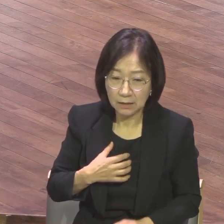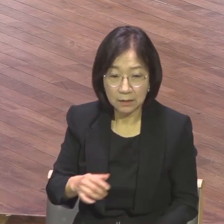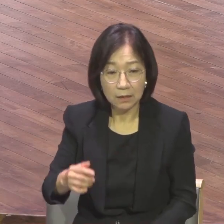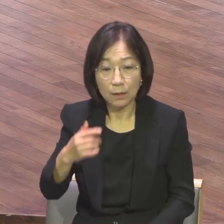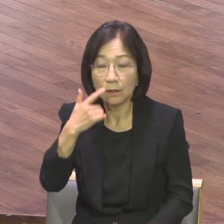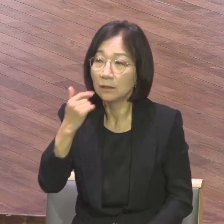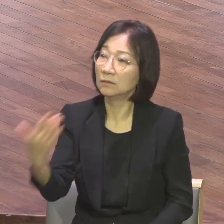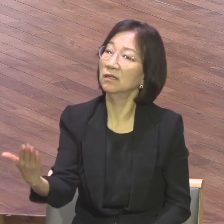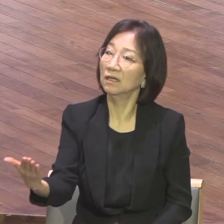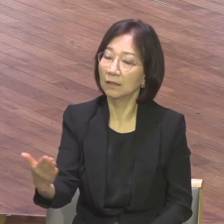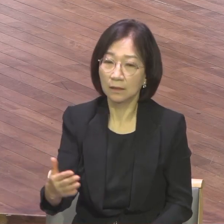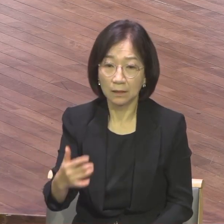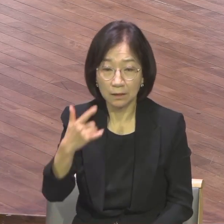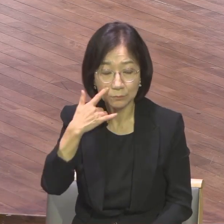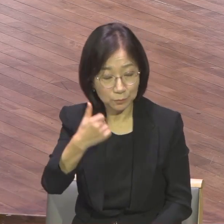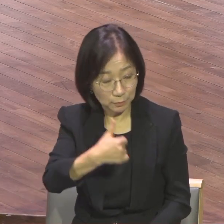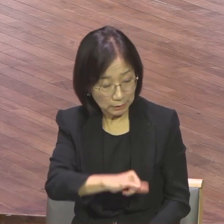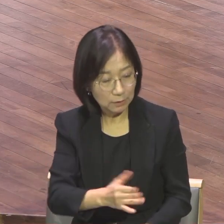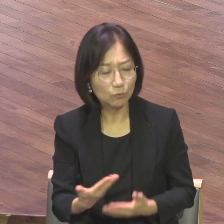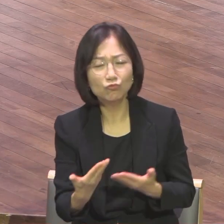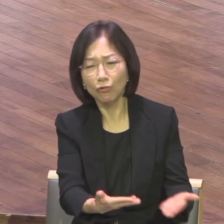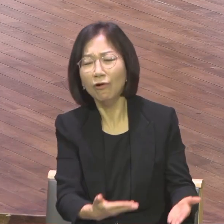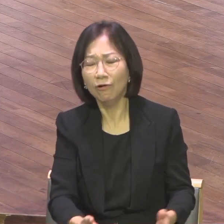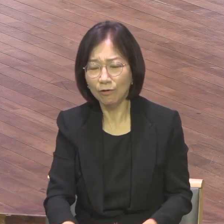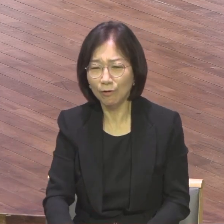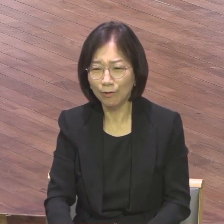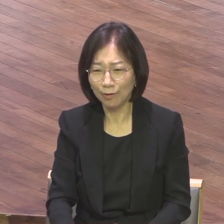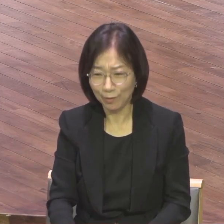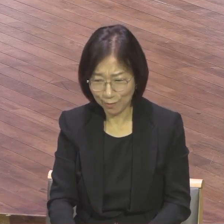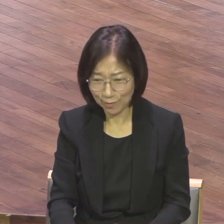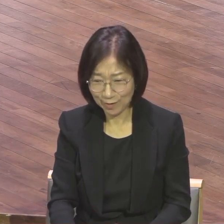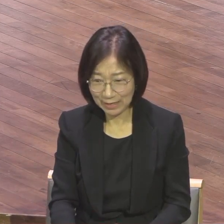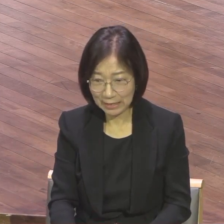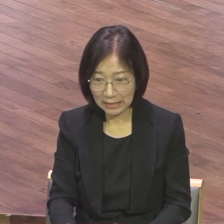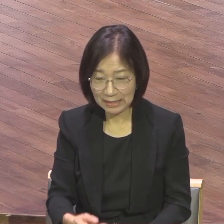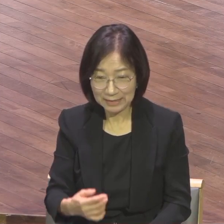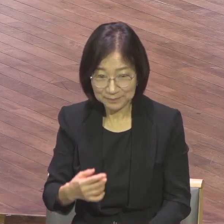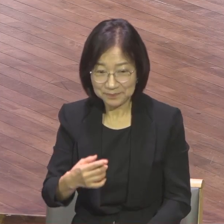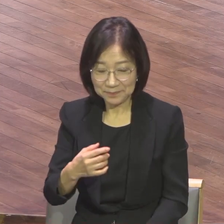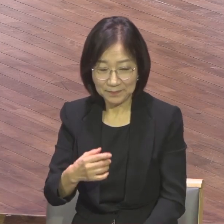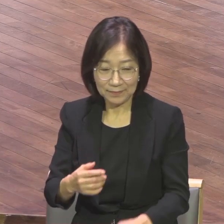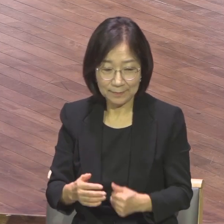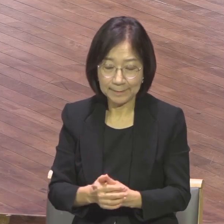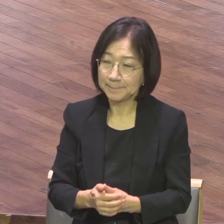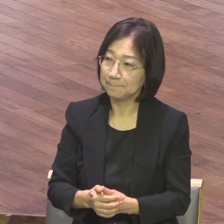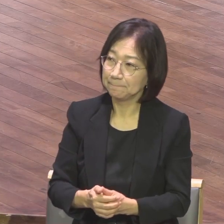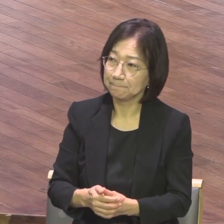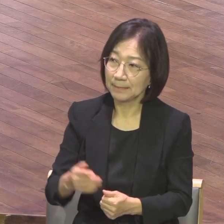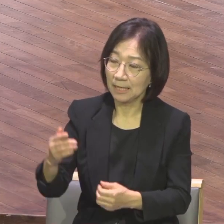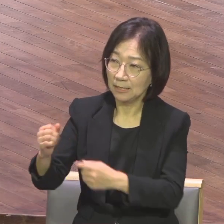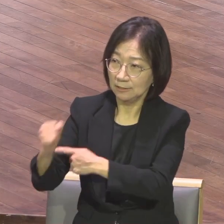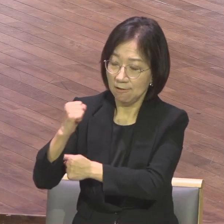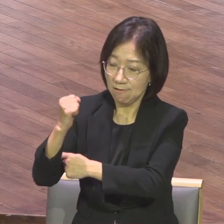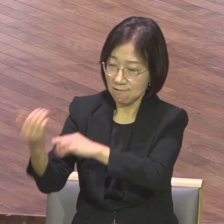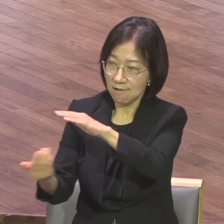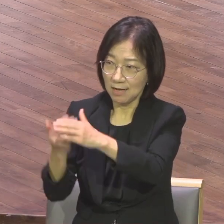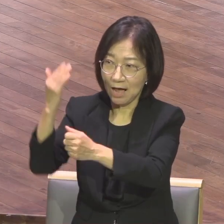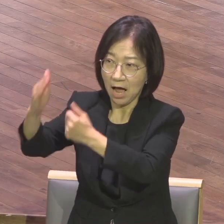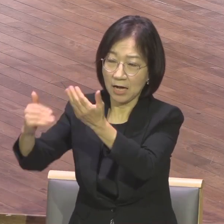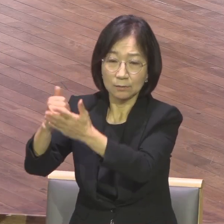거예요. 아멘. 능력이 있으면 그 부모가 왜 자식이 부모 눈치를 봅니까? 전능하신 하나님이 창조주